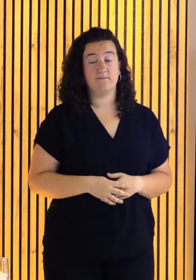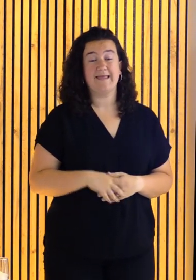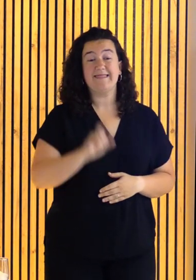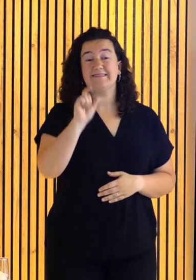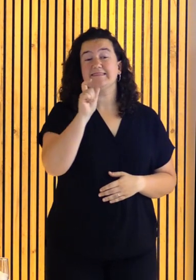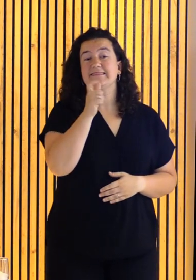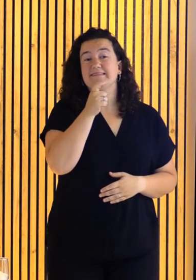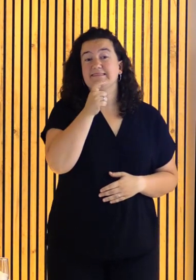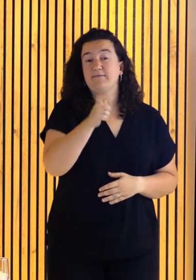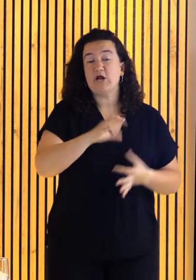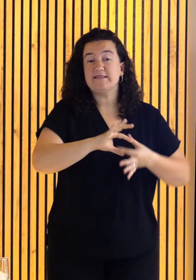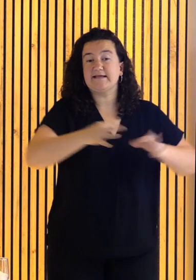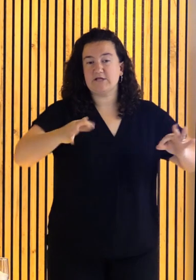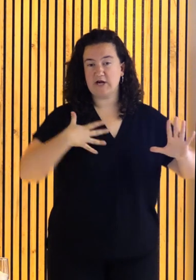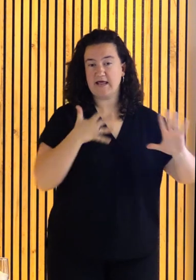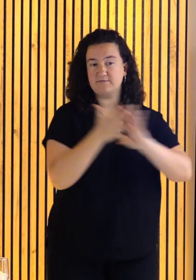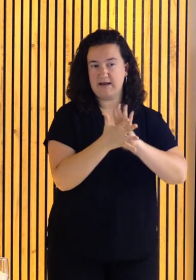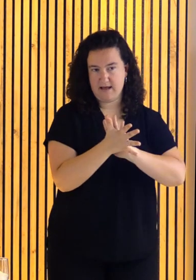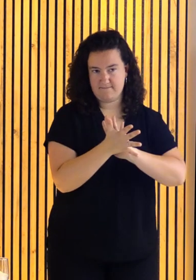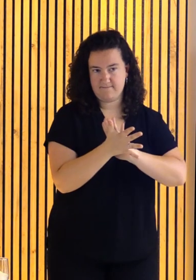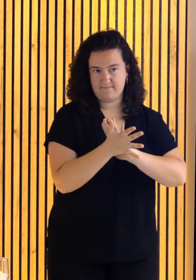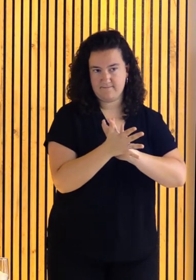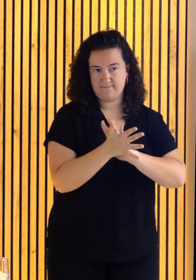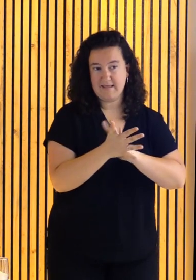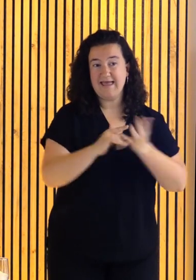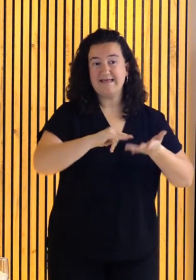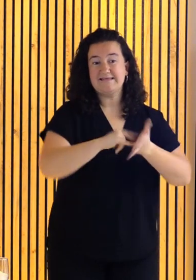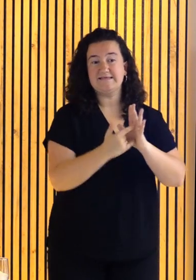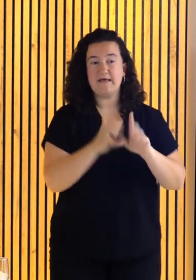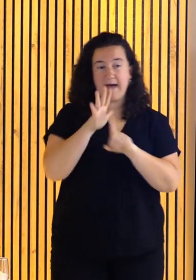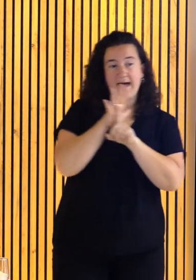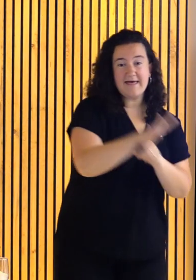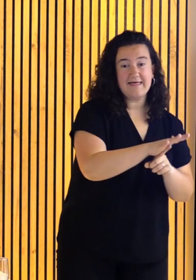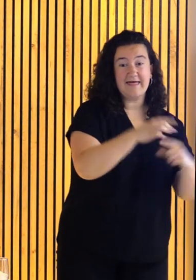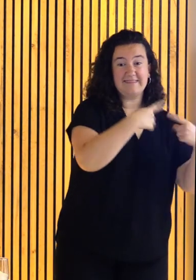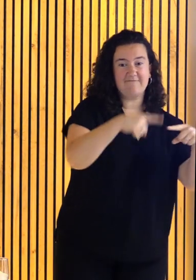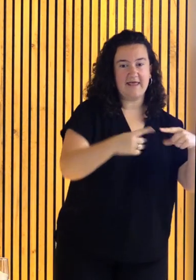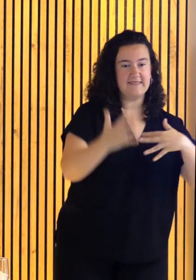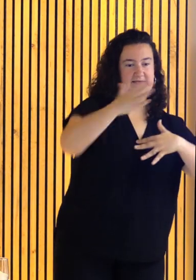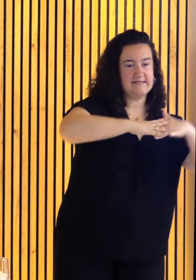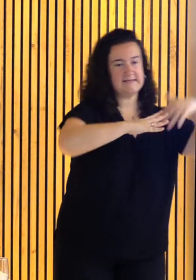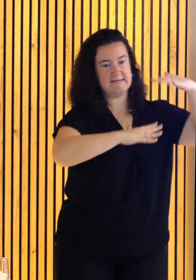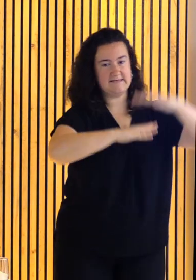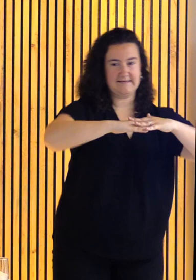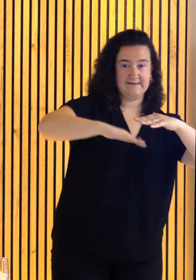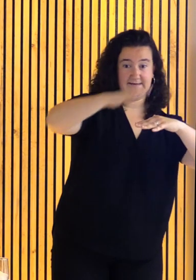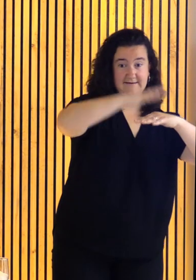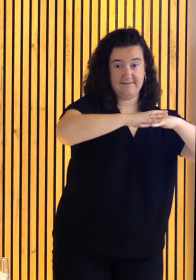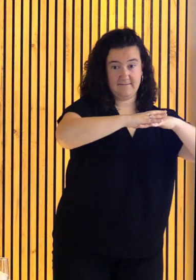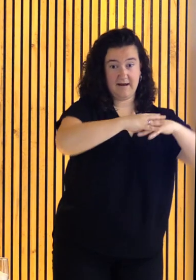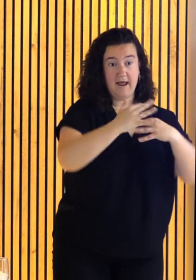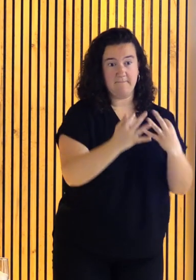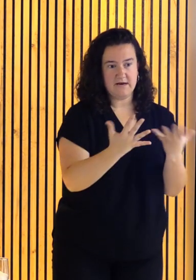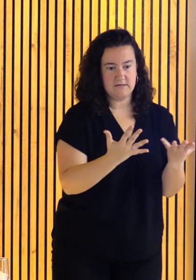azaltzen zuen, nola gain jartzen diren zapalkuntza sistema desberdinak, eta nola haien gain jartzea, ez den